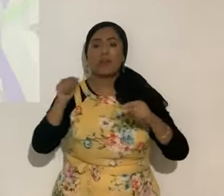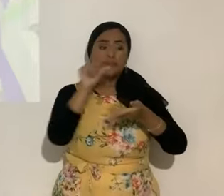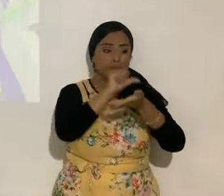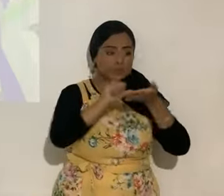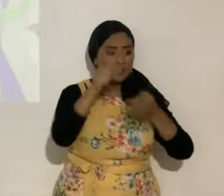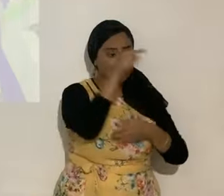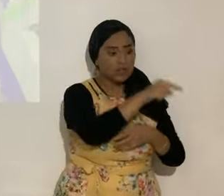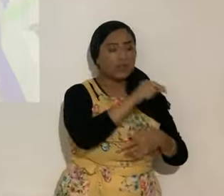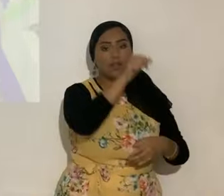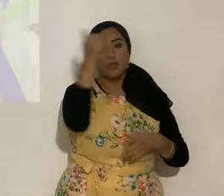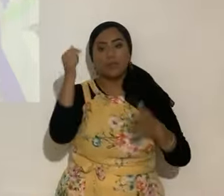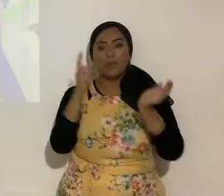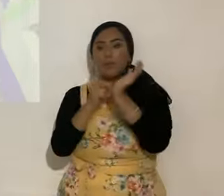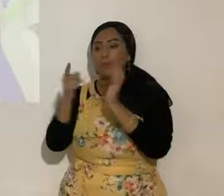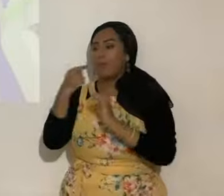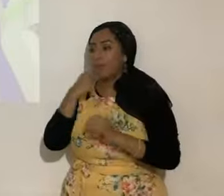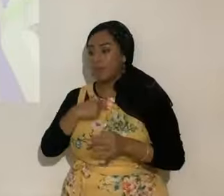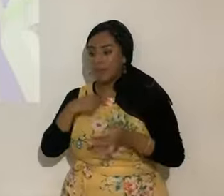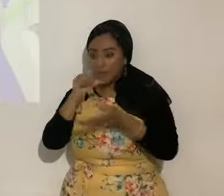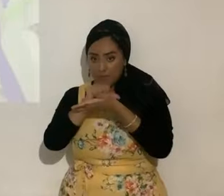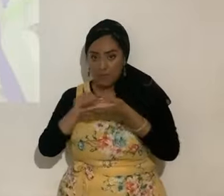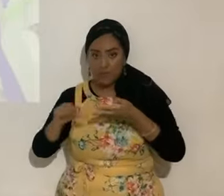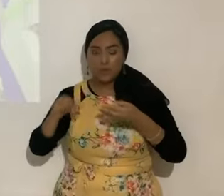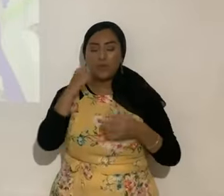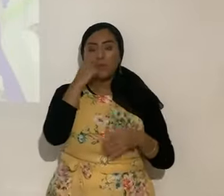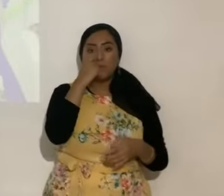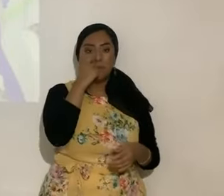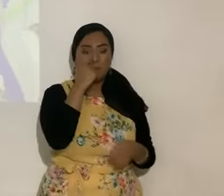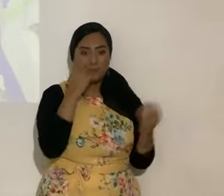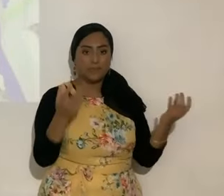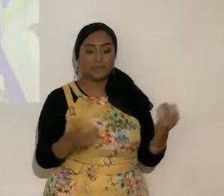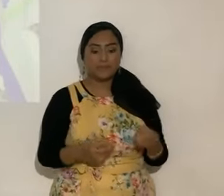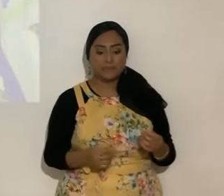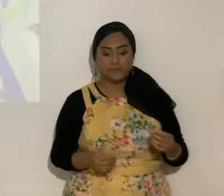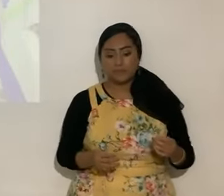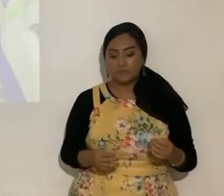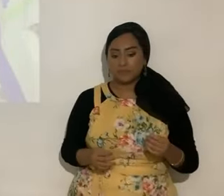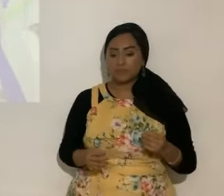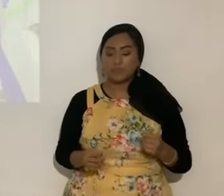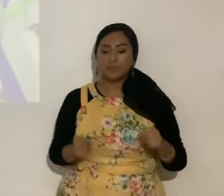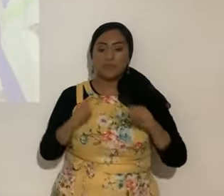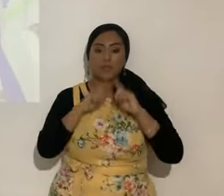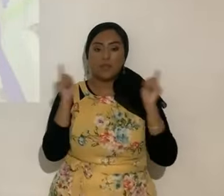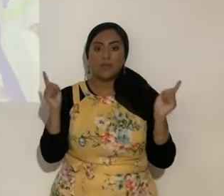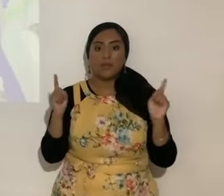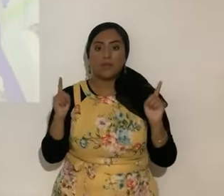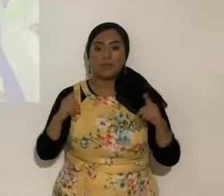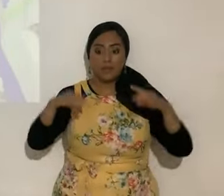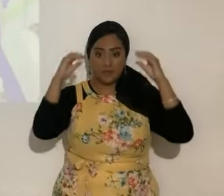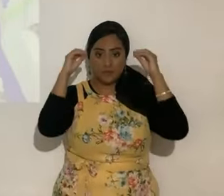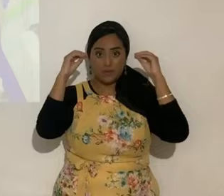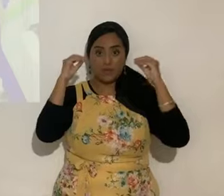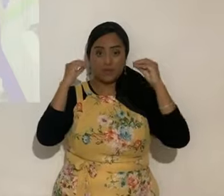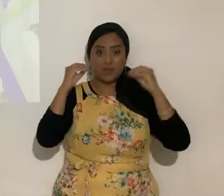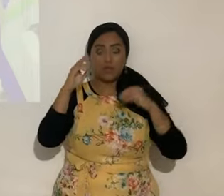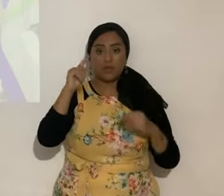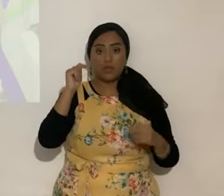paciente, otro médico, como decía, no me decían muchos, bueno, entonces, pero, ministrar Torah,